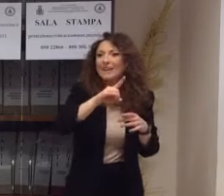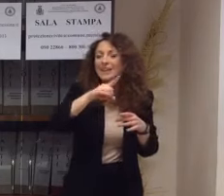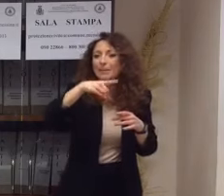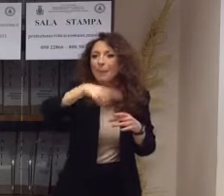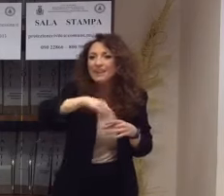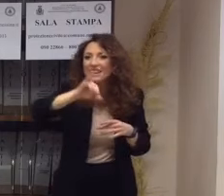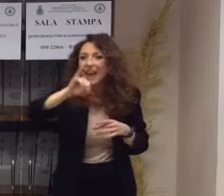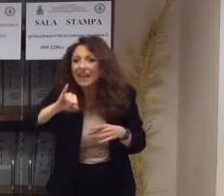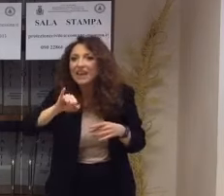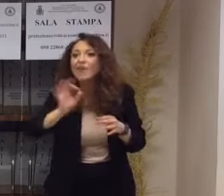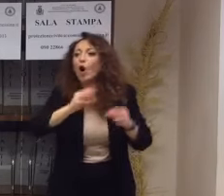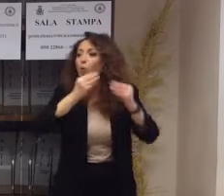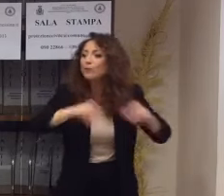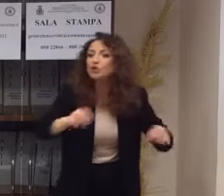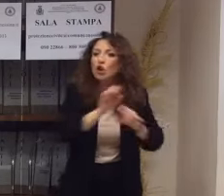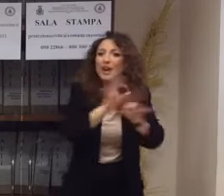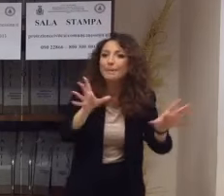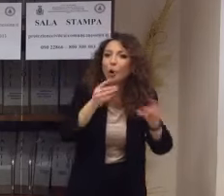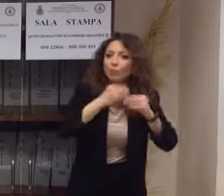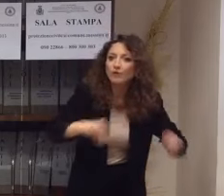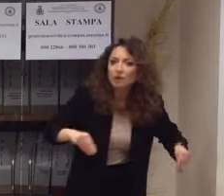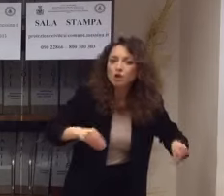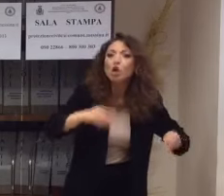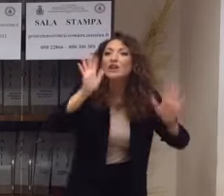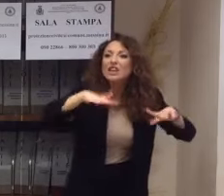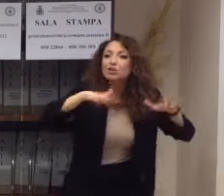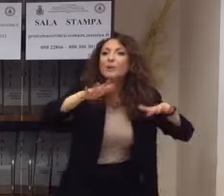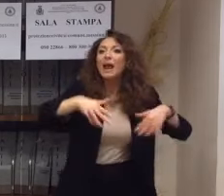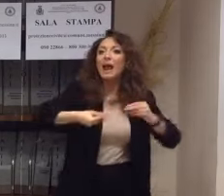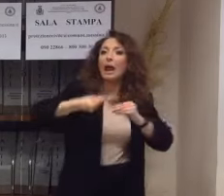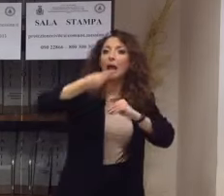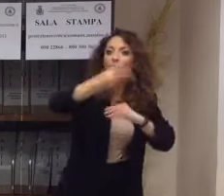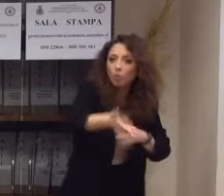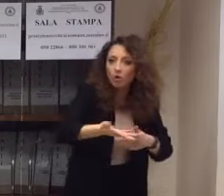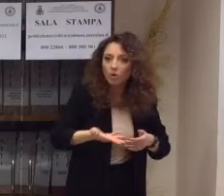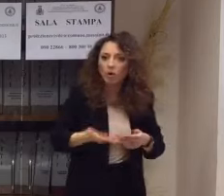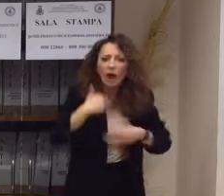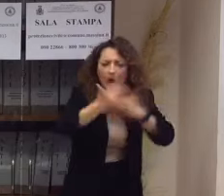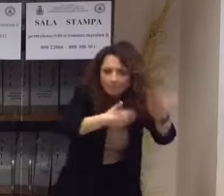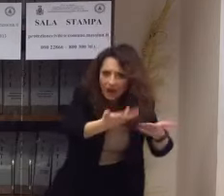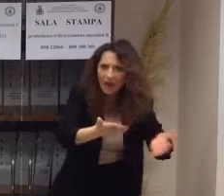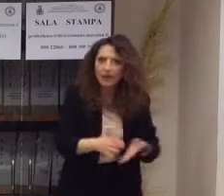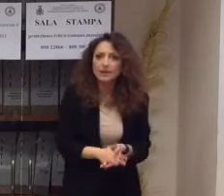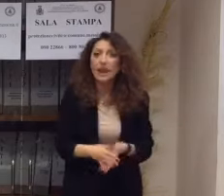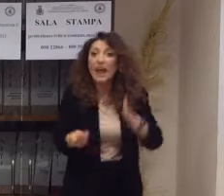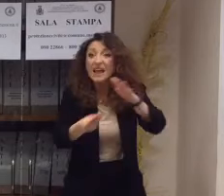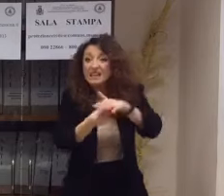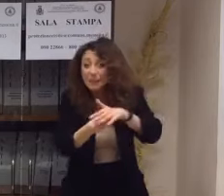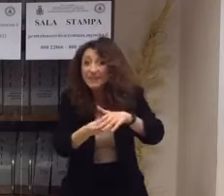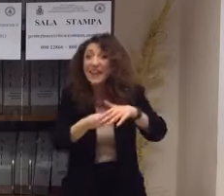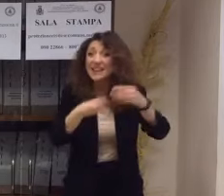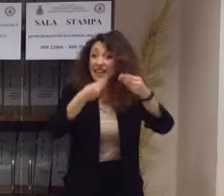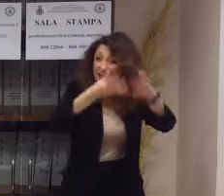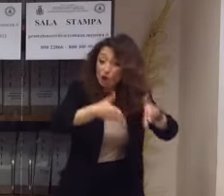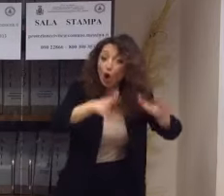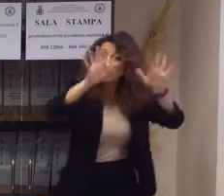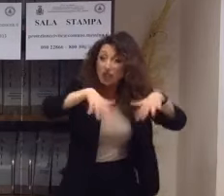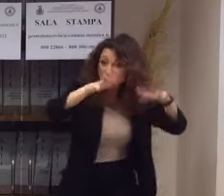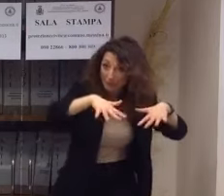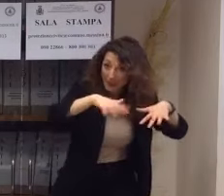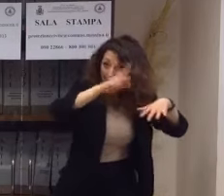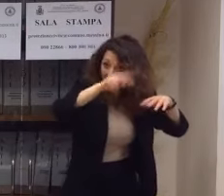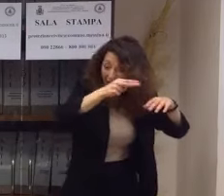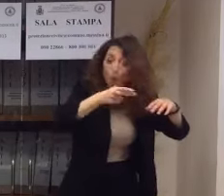professionista, ti do 10.000 euro intanto e vai avanti. Se hai dipendenti ti do 10.000 euro più 5.000 euro a